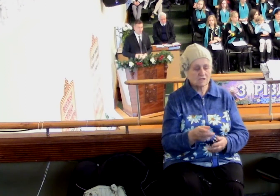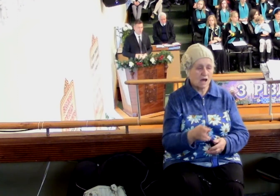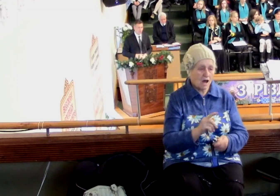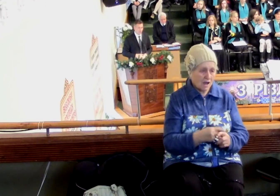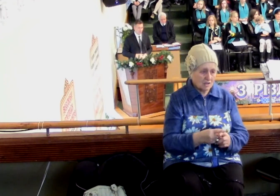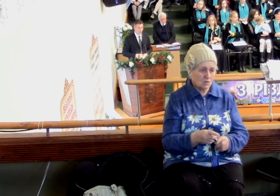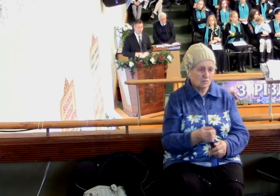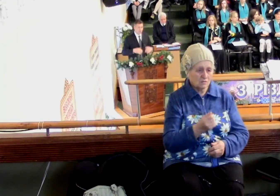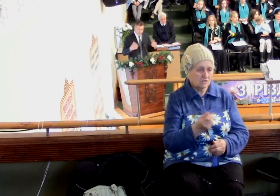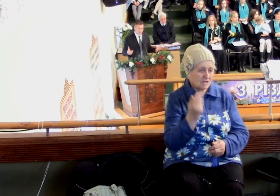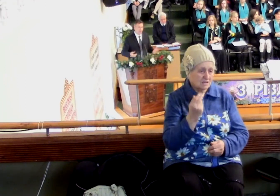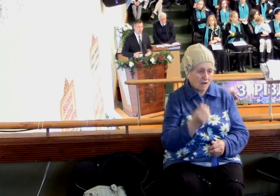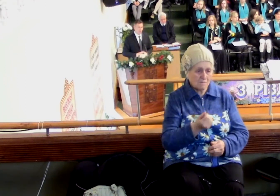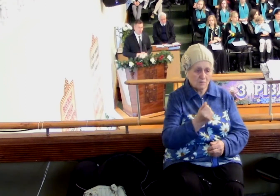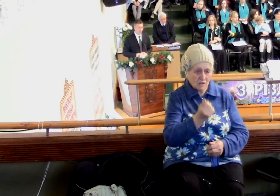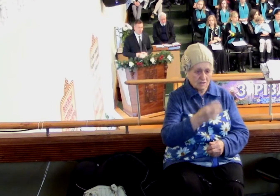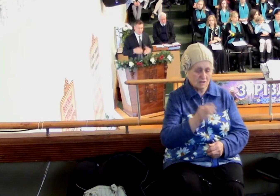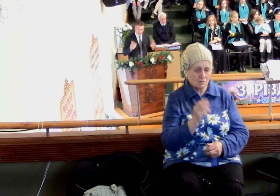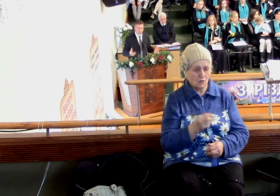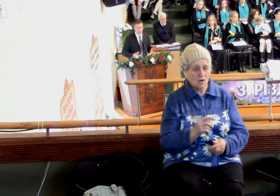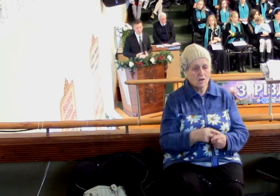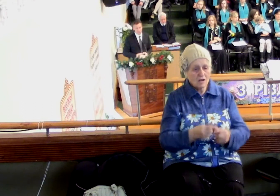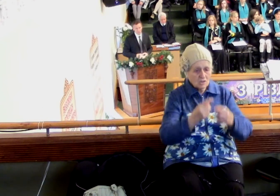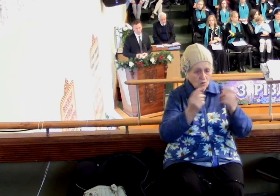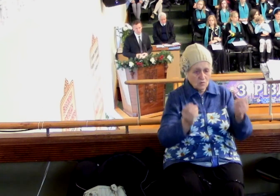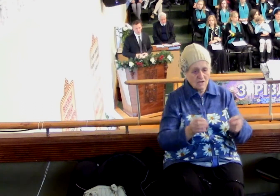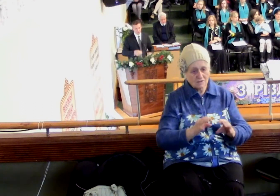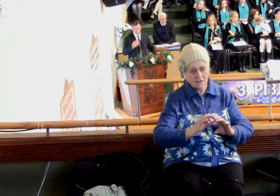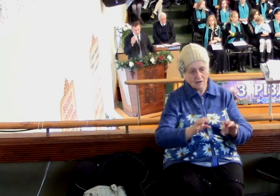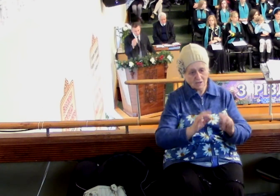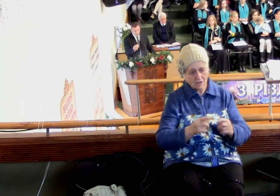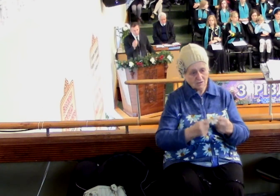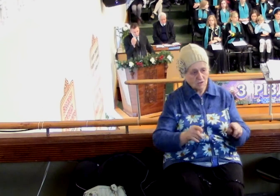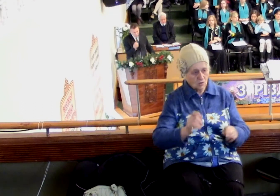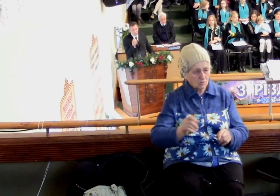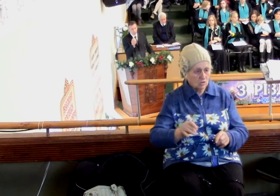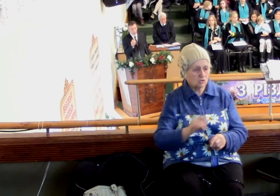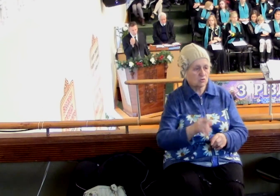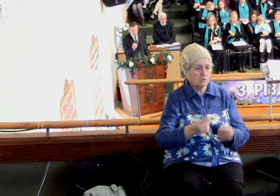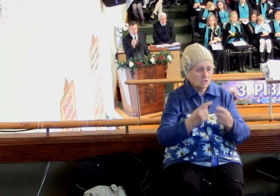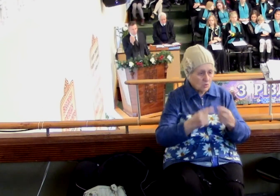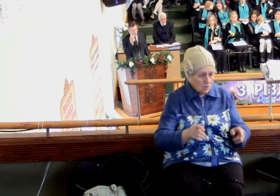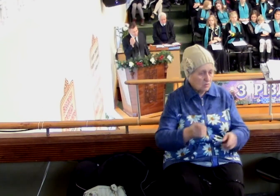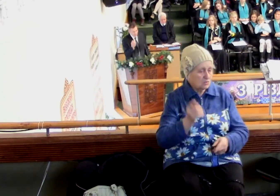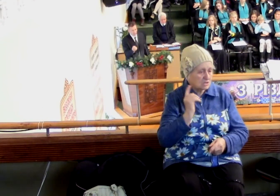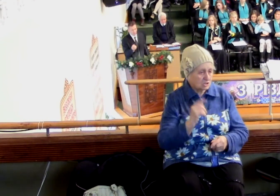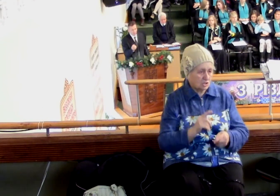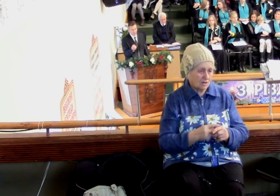и эту весть сегодня нести дальше, нести другим. чтобы еще другие услышали вот